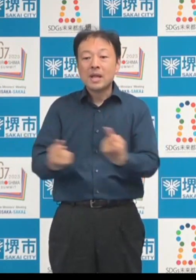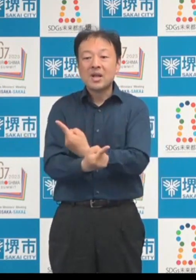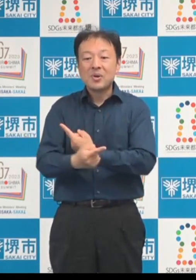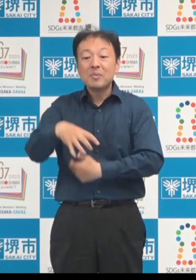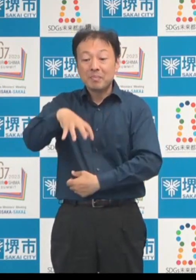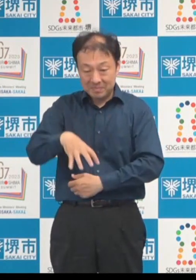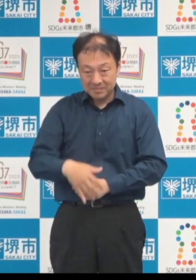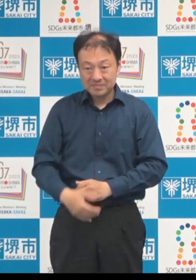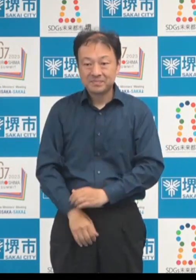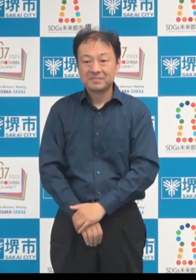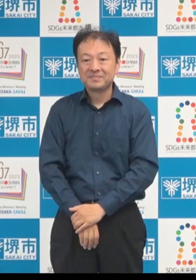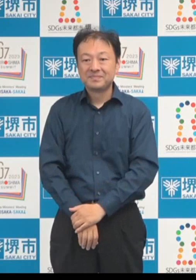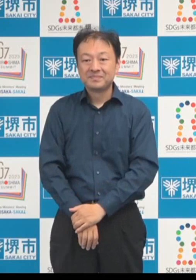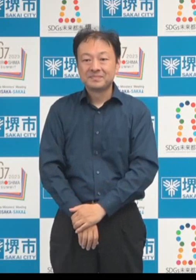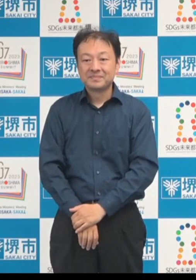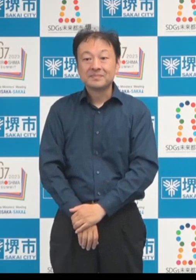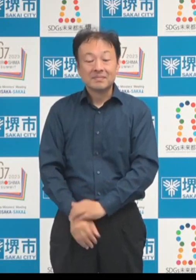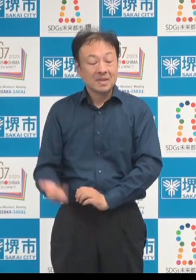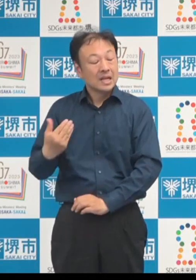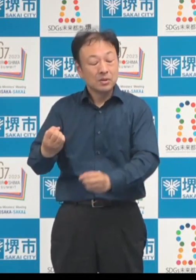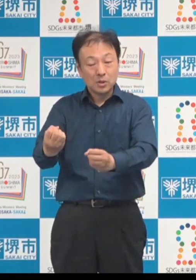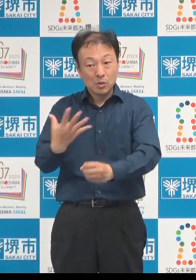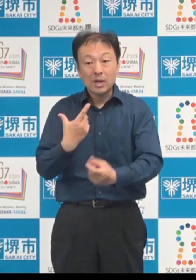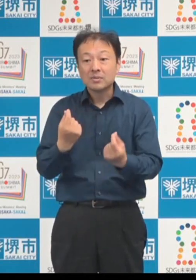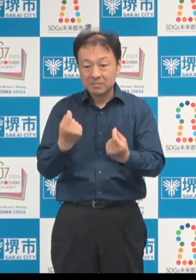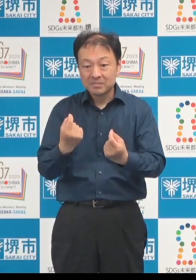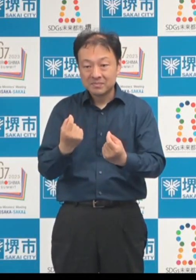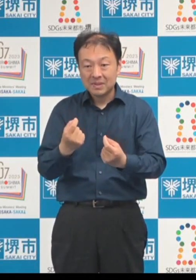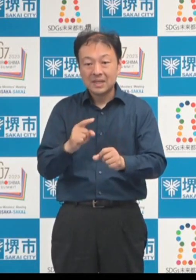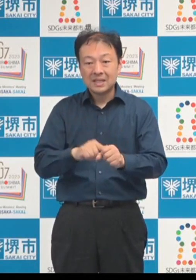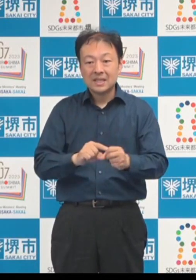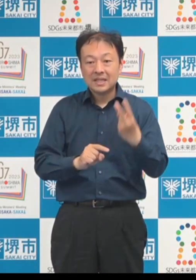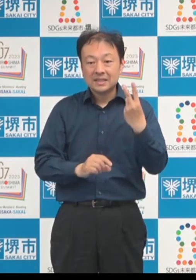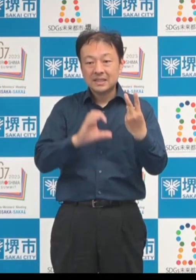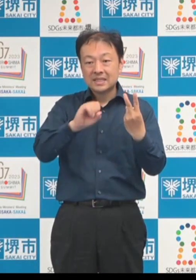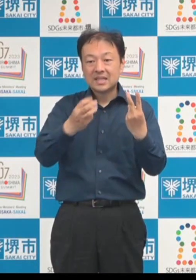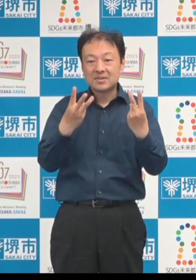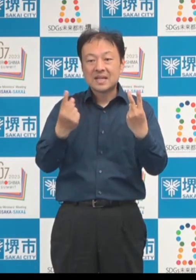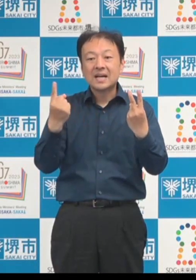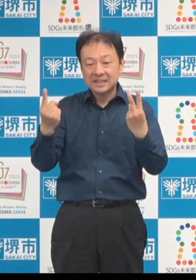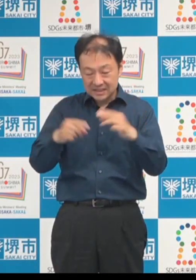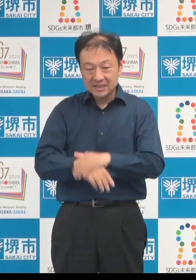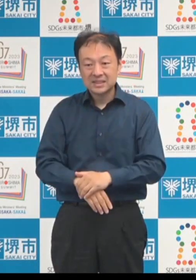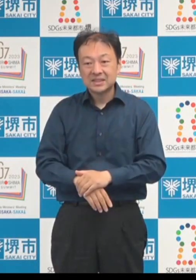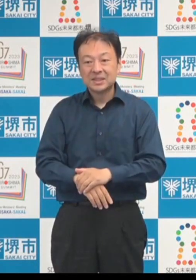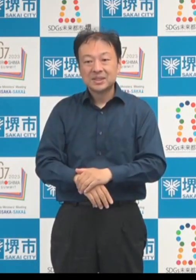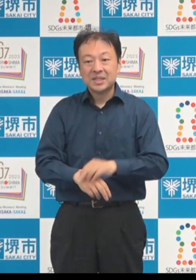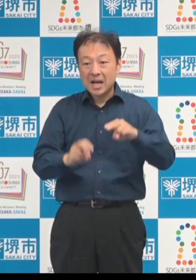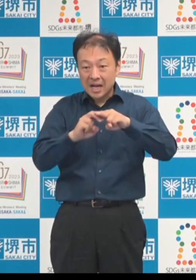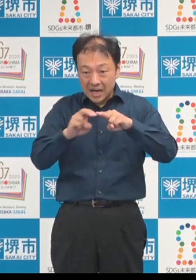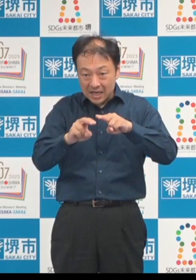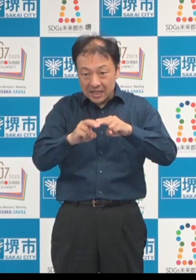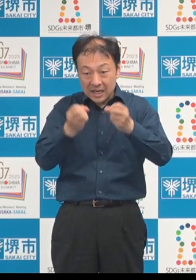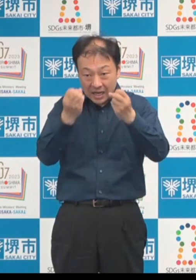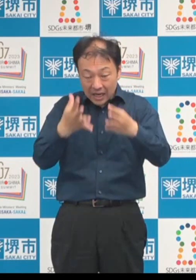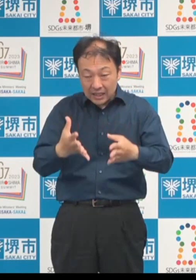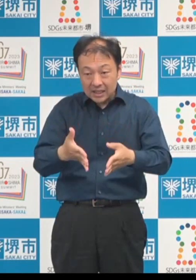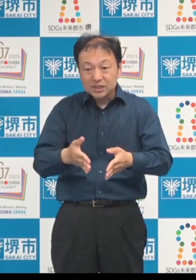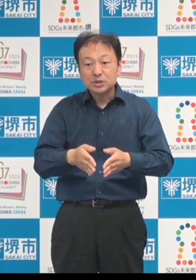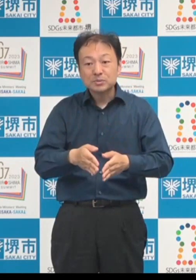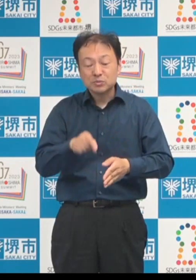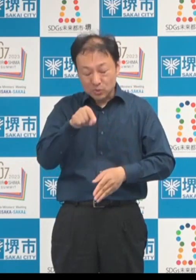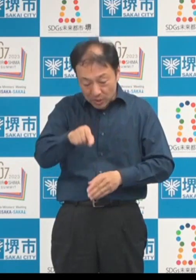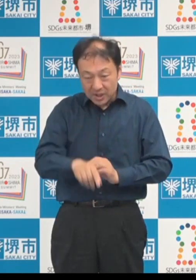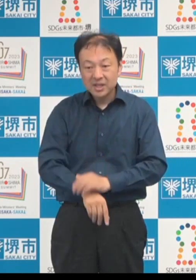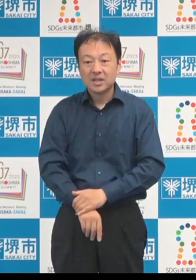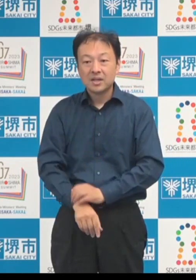、2031年に予定されている浪速筋線というのは大変重要なポイントだと考えています。私も就任直